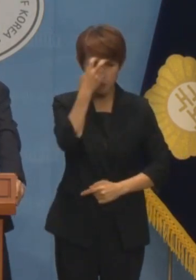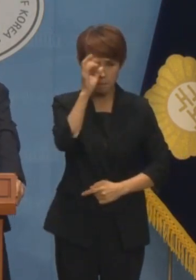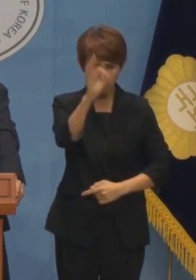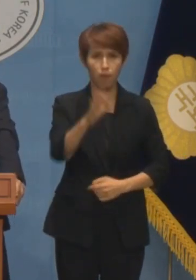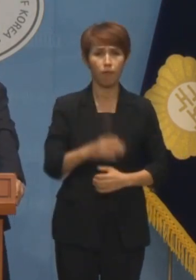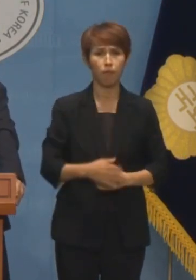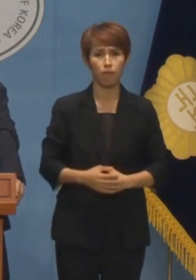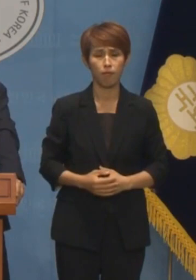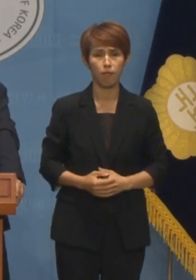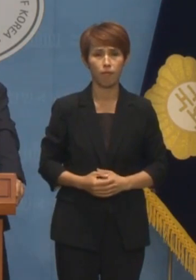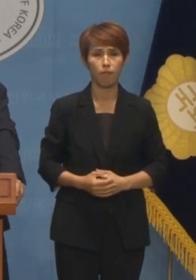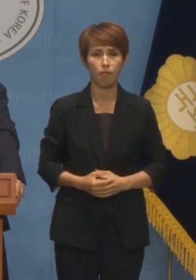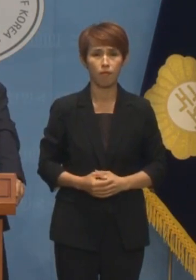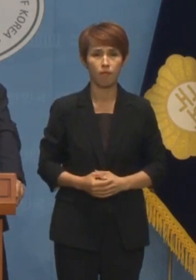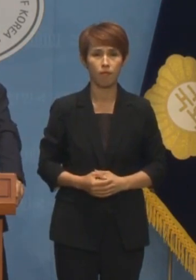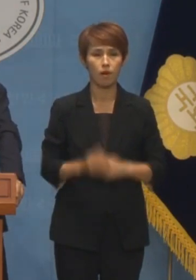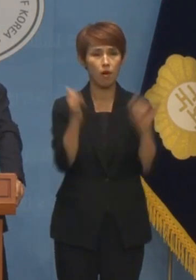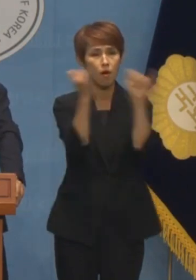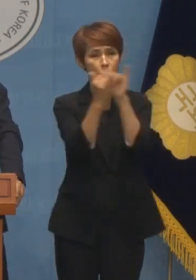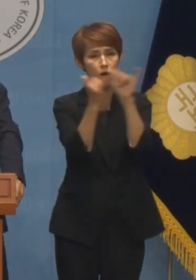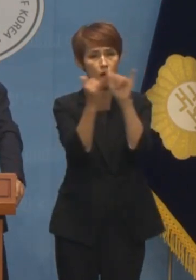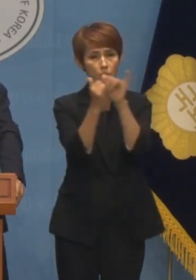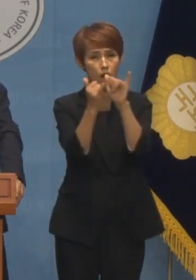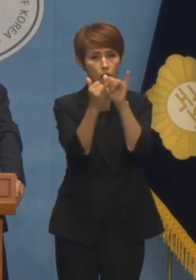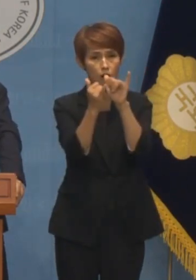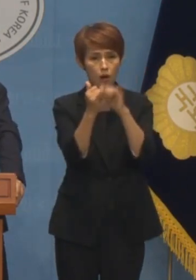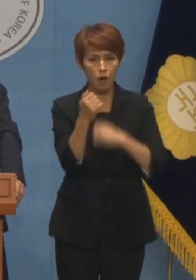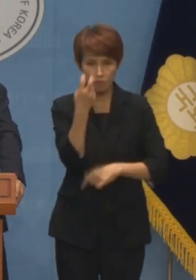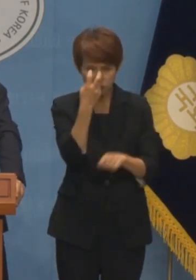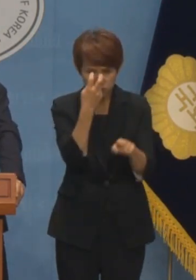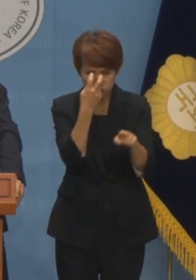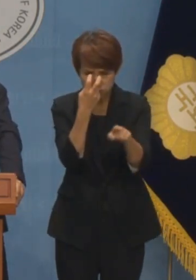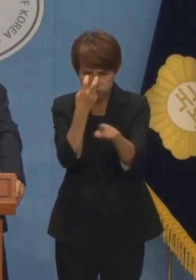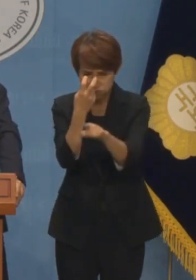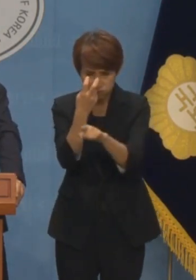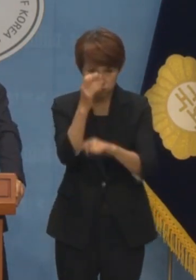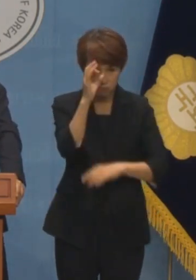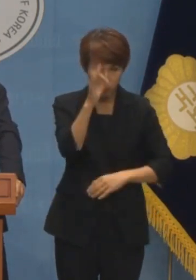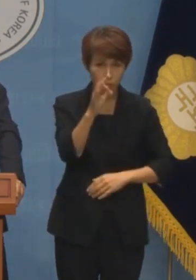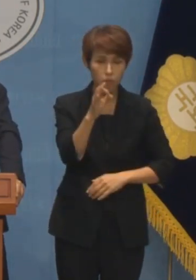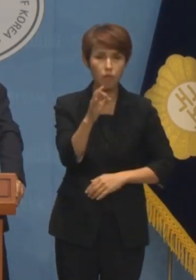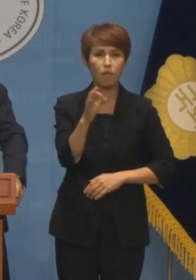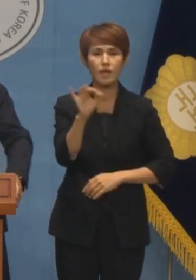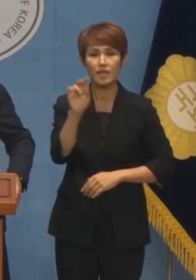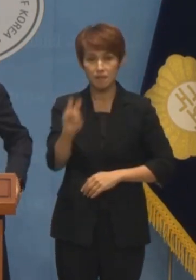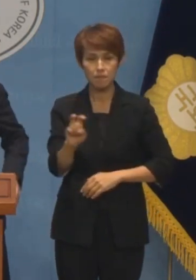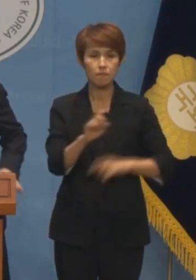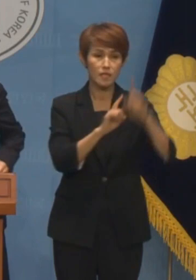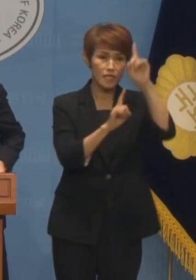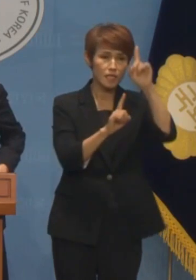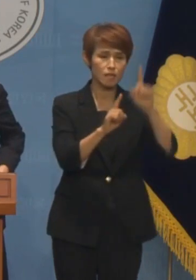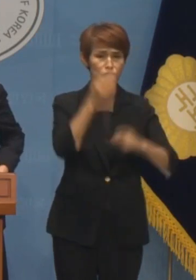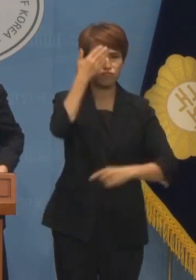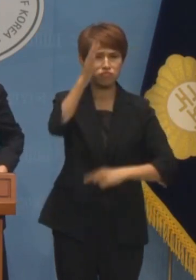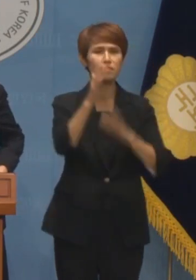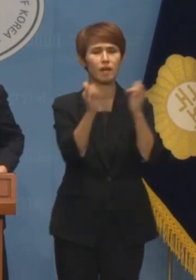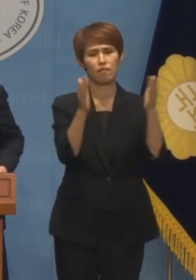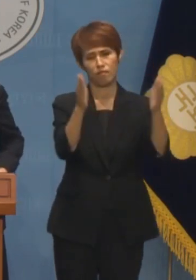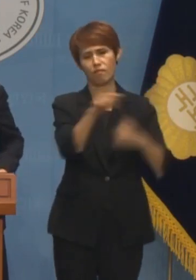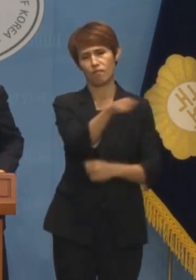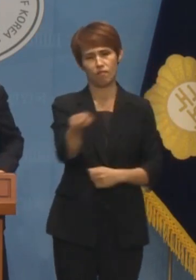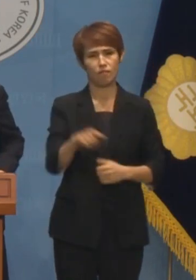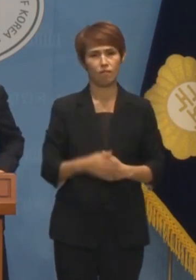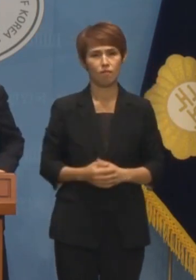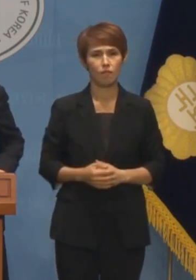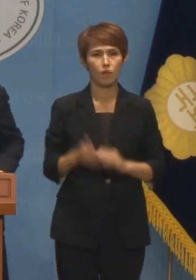해보면요, 두 사람이 전혀 모르는 관계라는 게 아마 밝혀질 겁니다. 그래서 공수처가 이 부분에